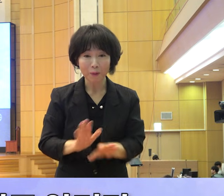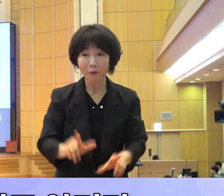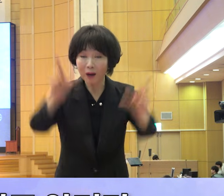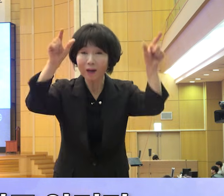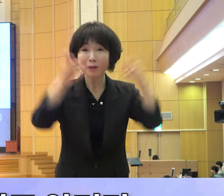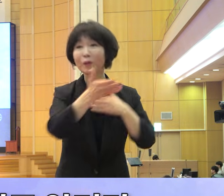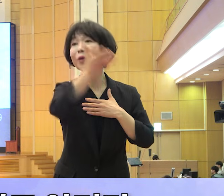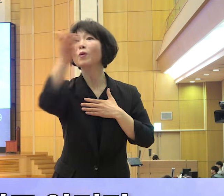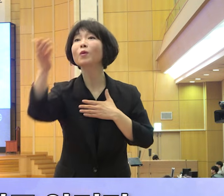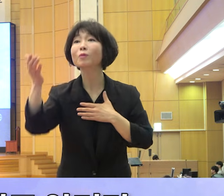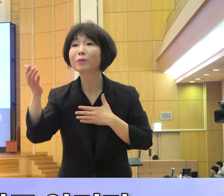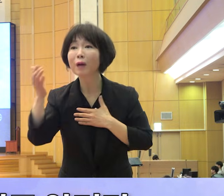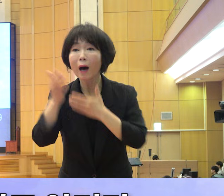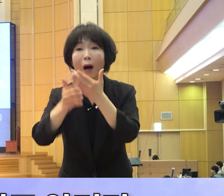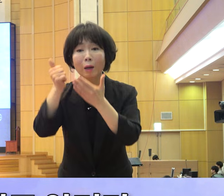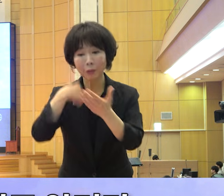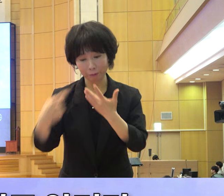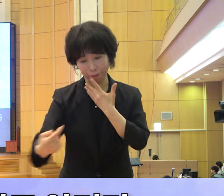오늘날 성도님들이요,